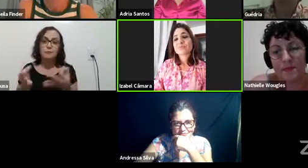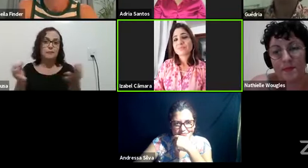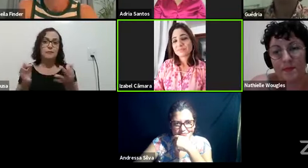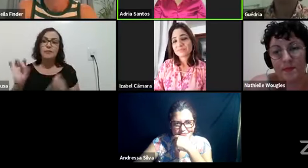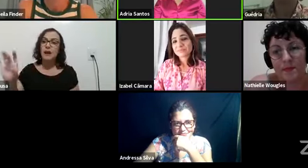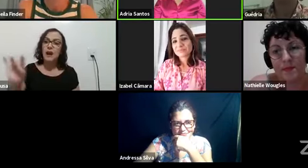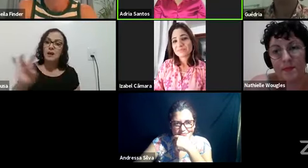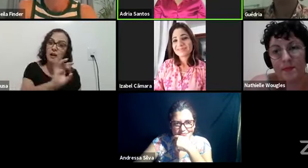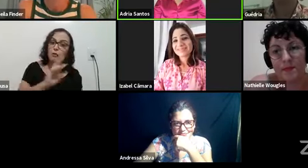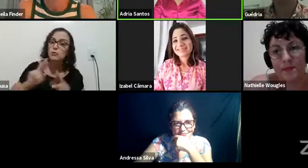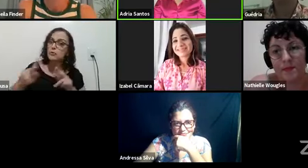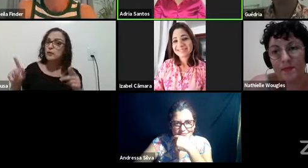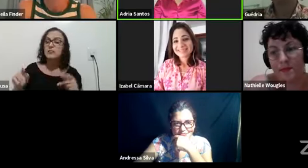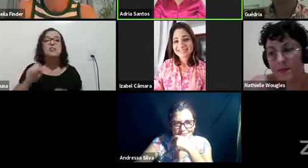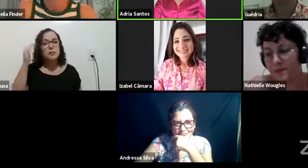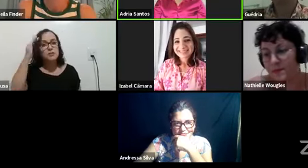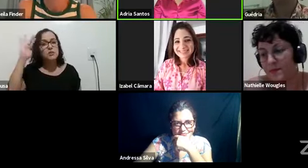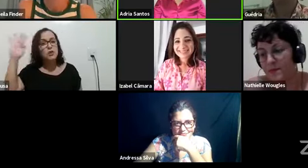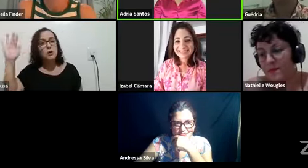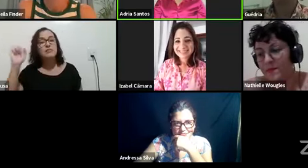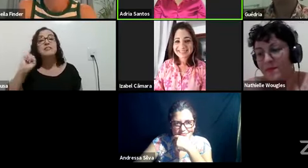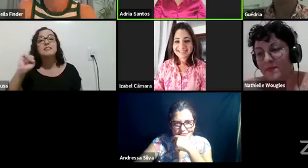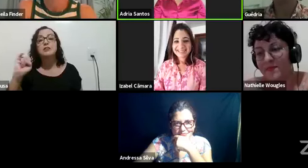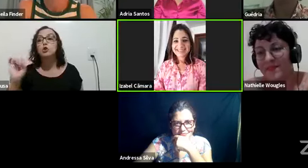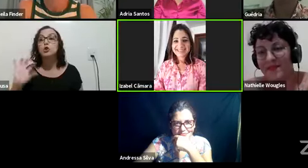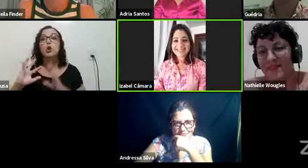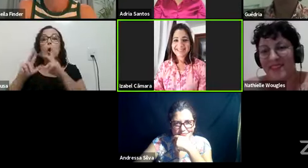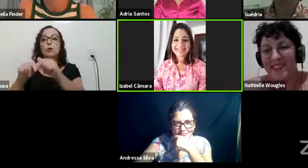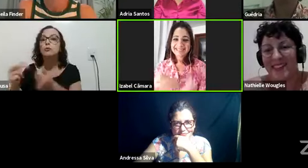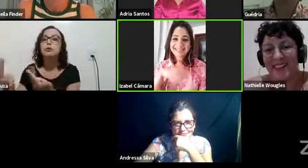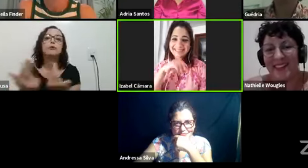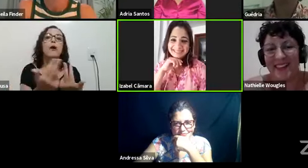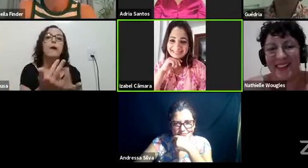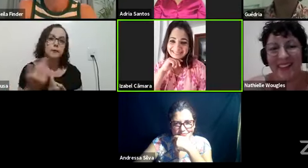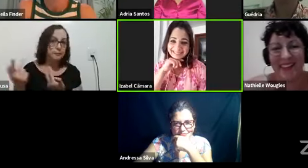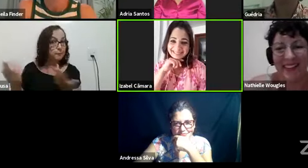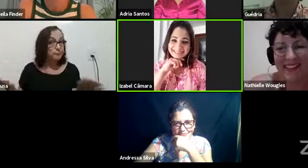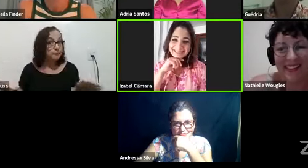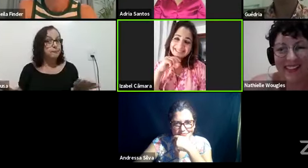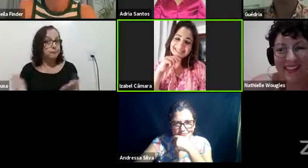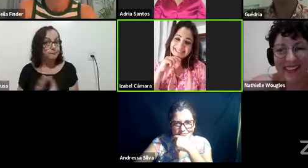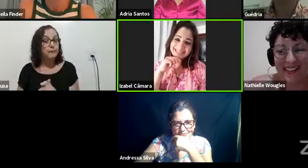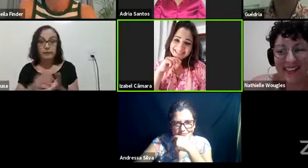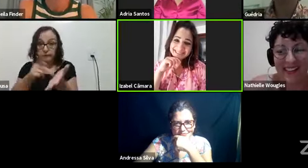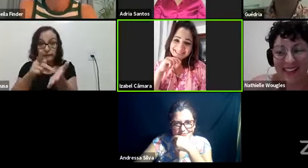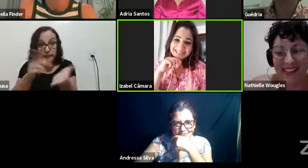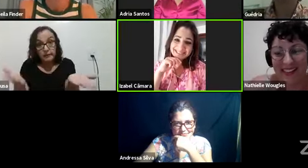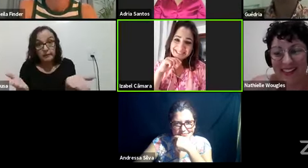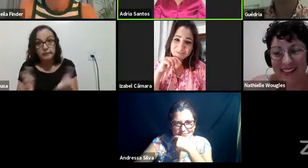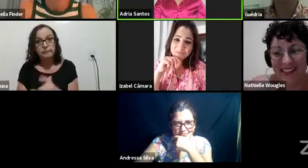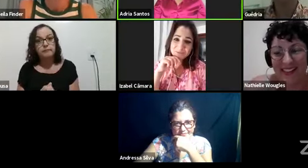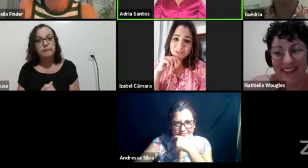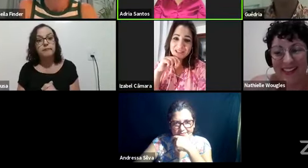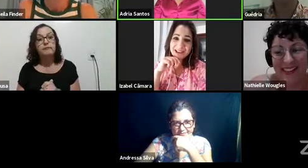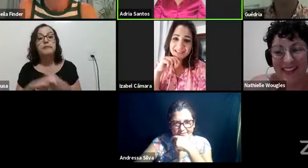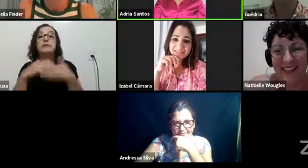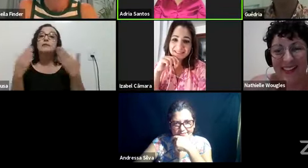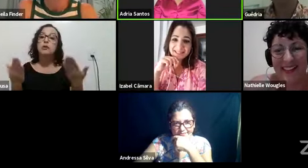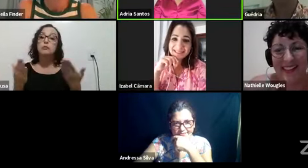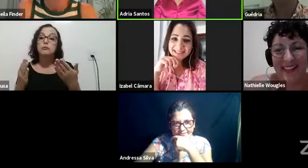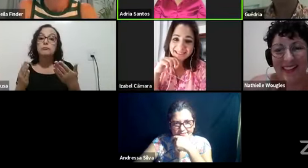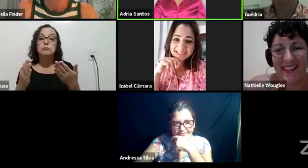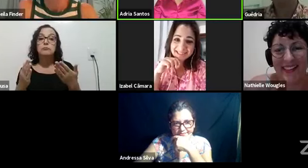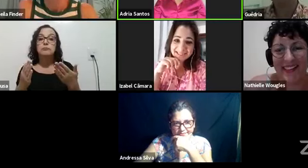se fosse para ser todo mundo igual, né, não teria essa cada um, né, não é verdade? Então, que mundo